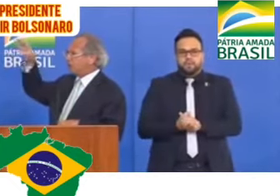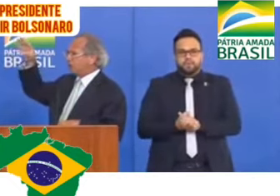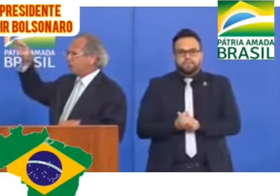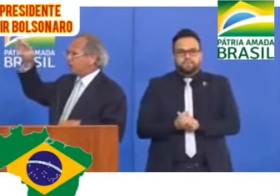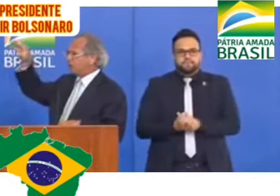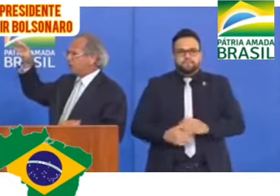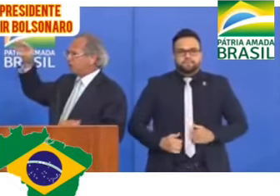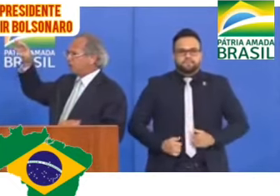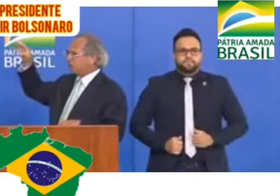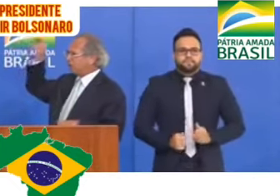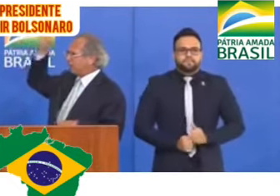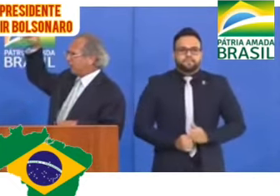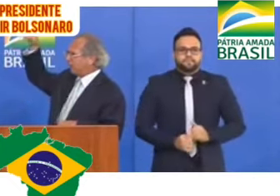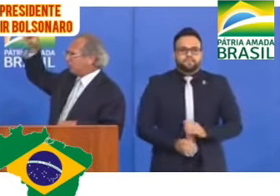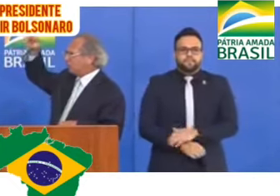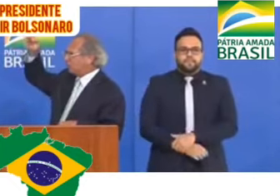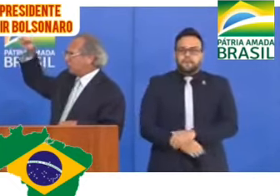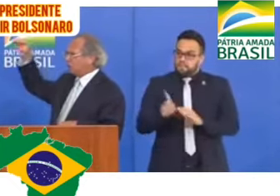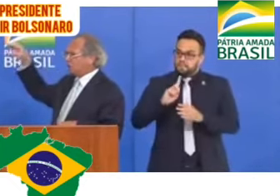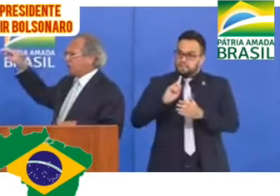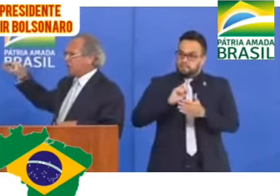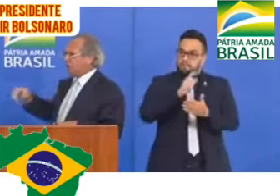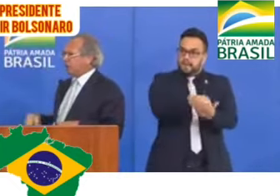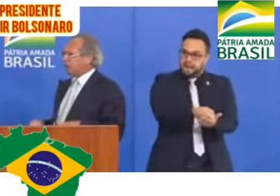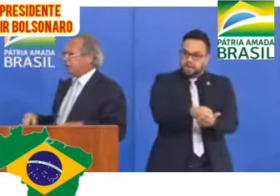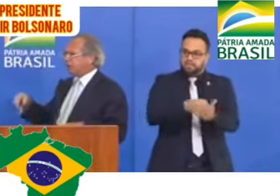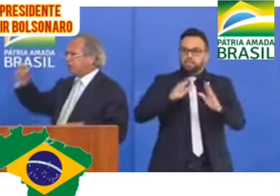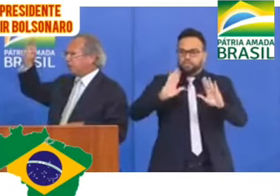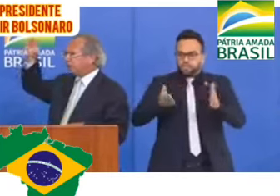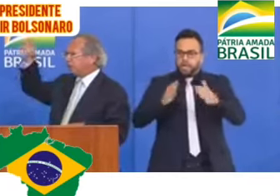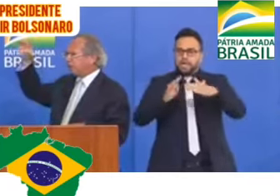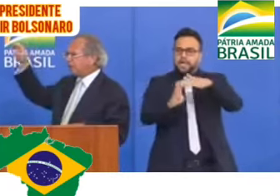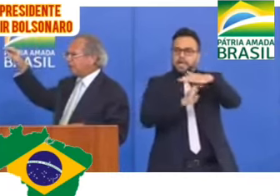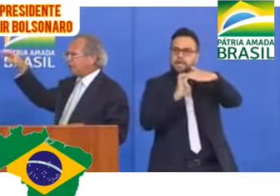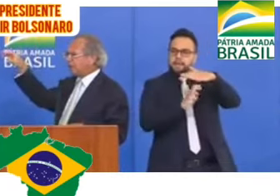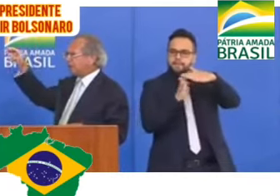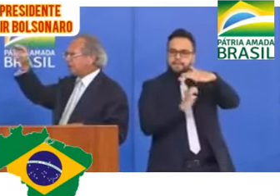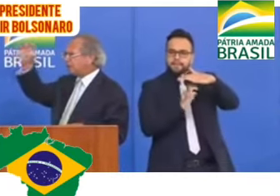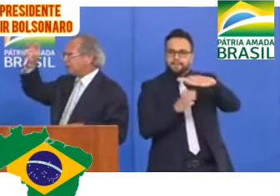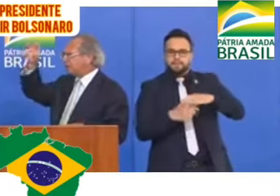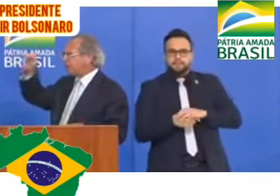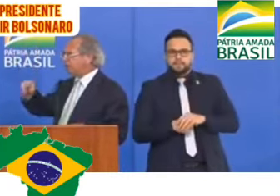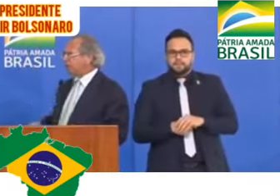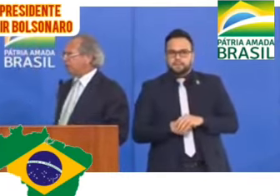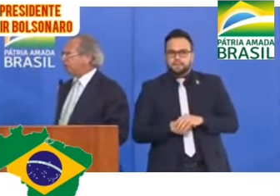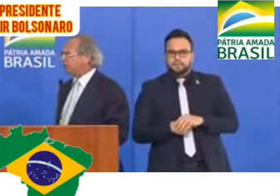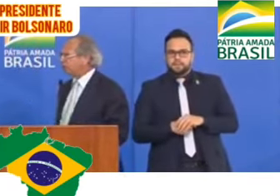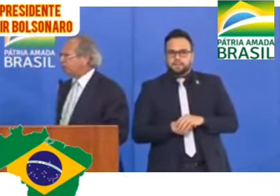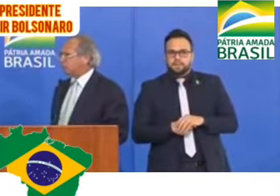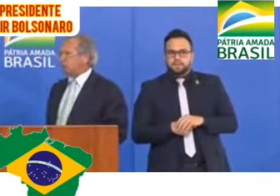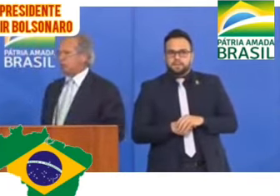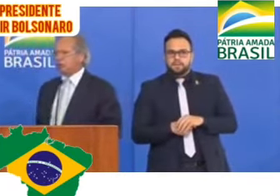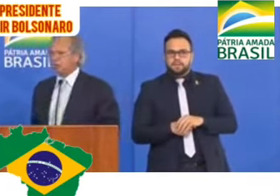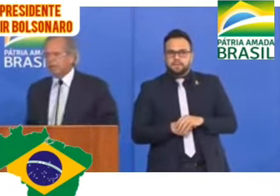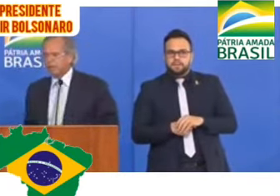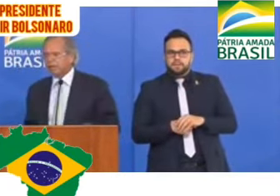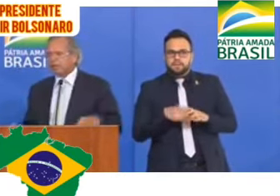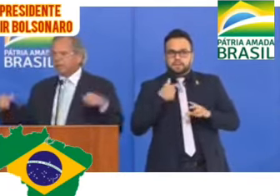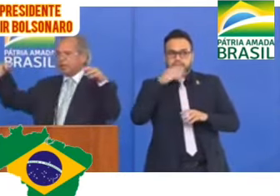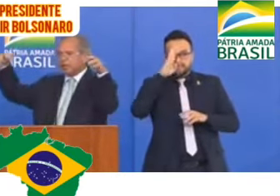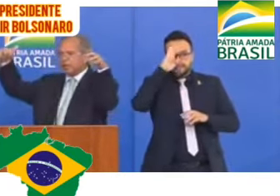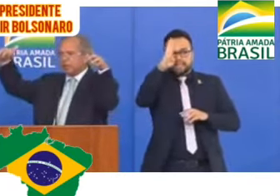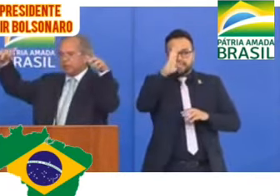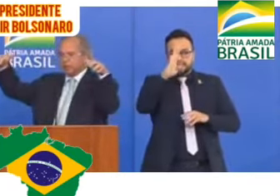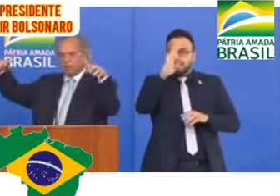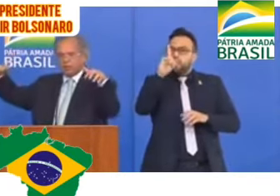na fonte, você pagando as empresas que ficam na fonte dessas cadeias produtivas,